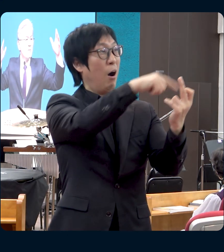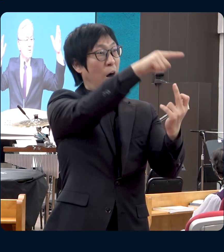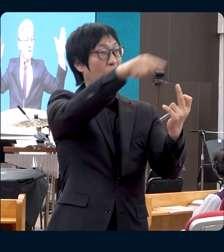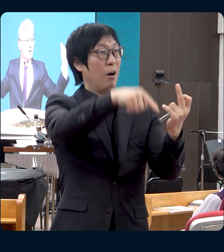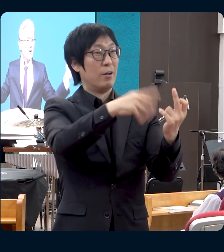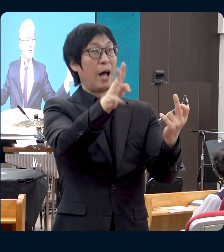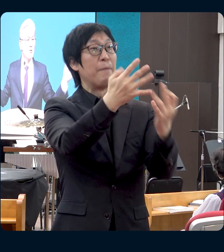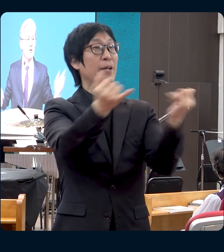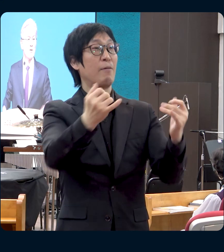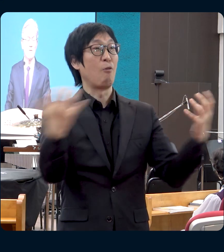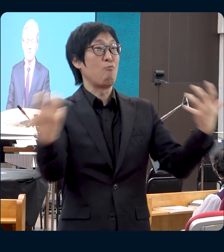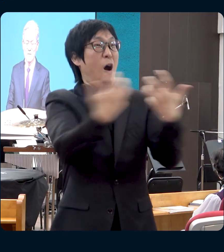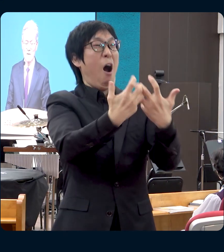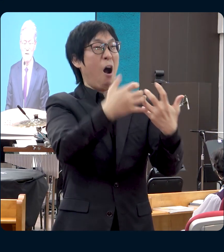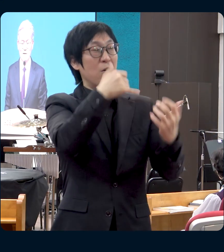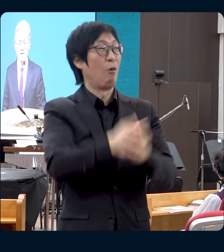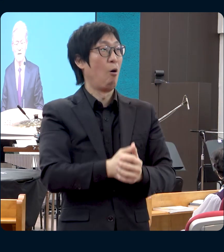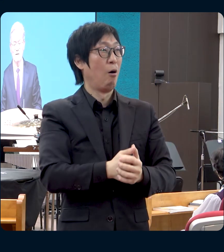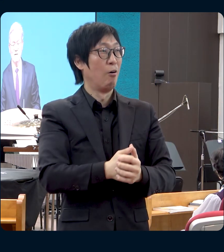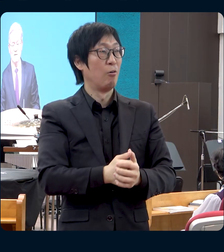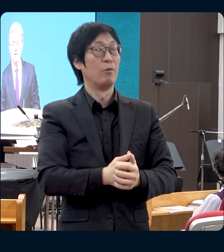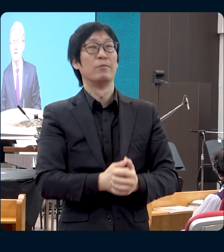나이지리아는 400명 때문에 말이죠.